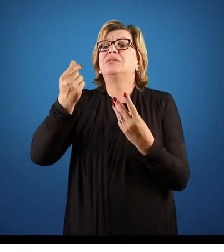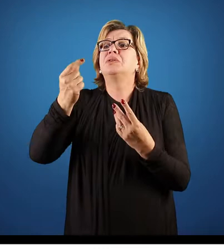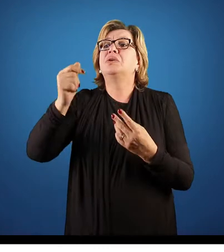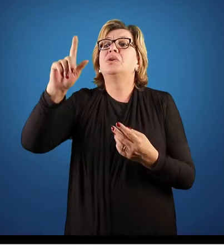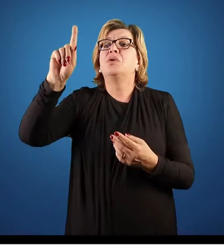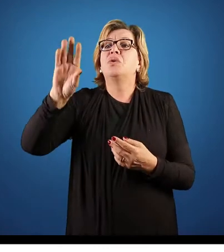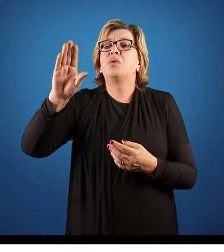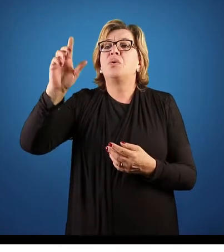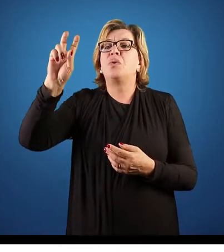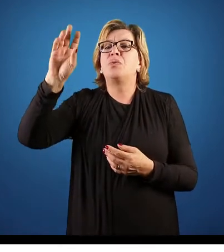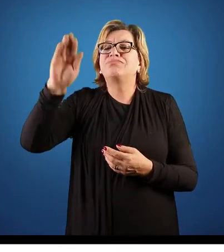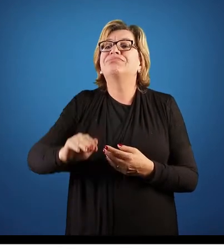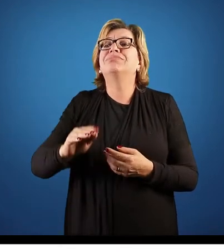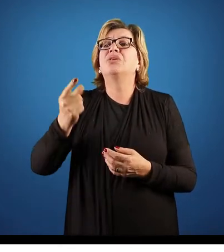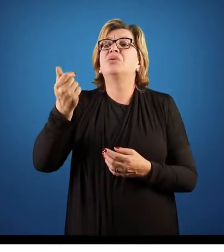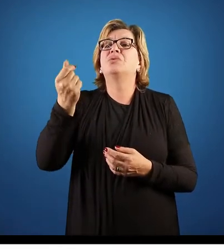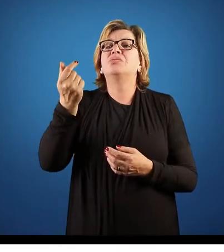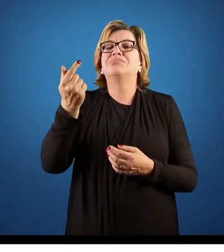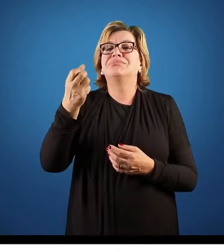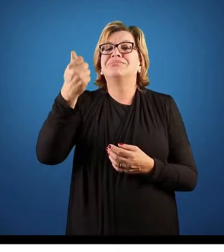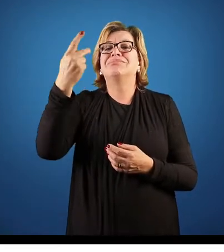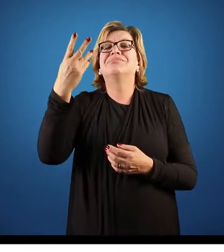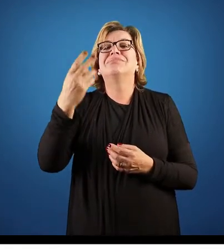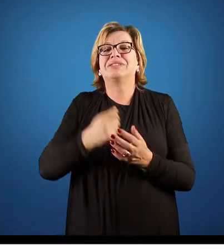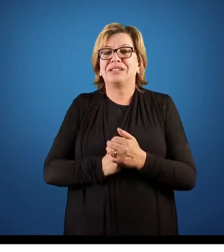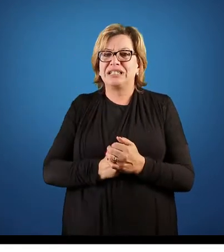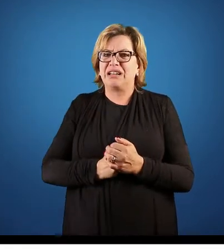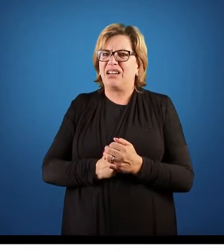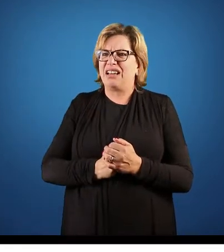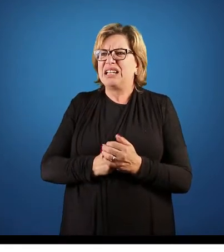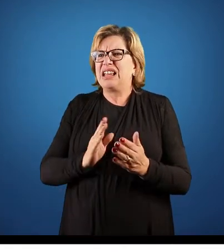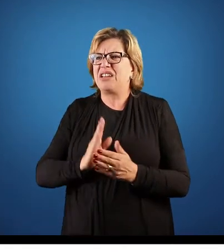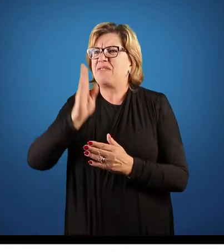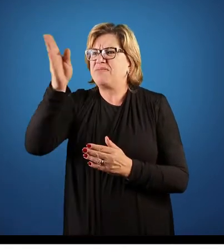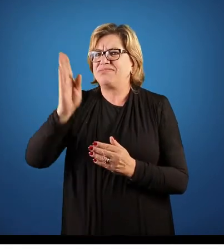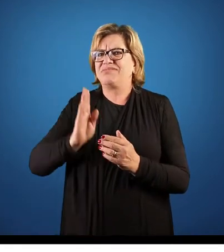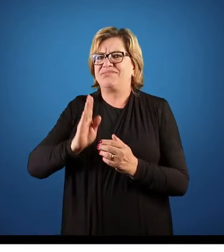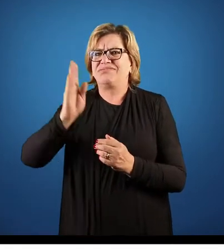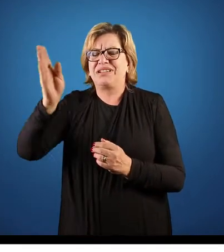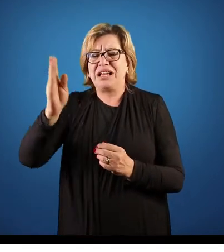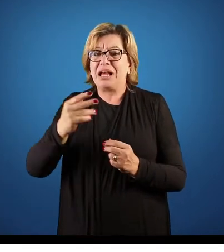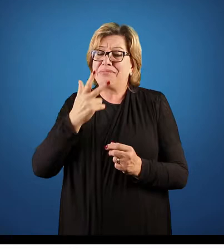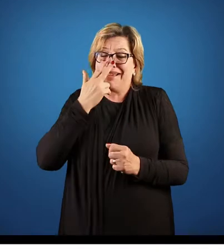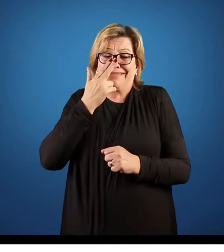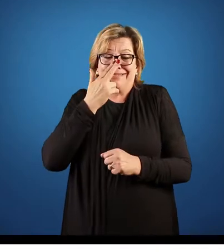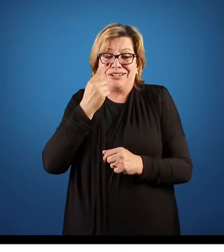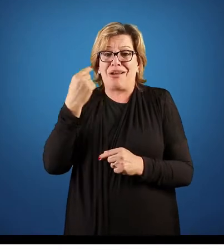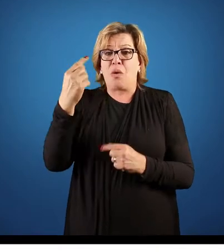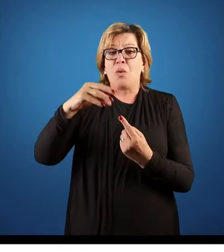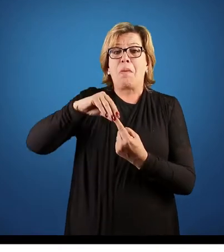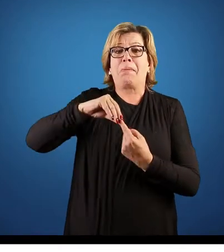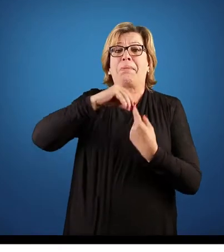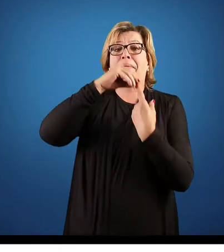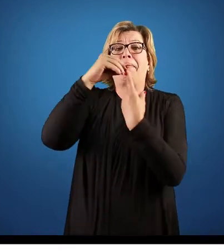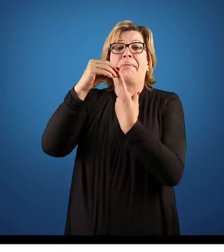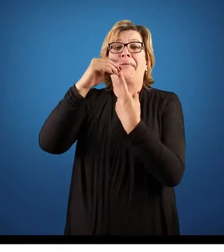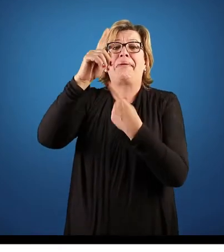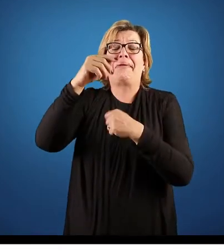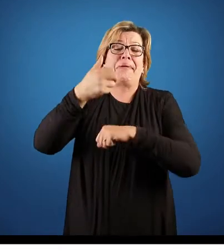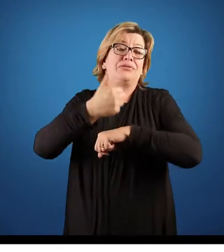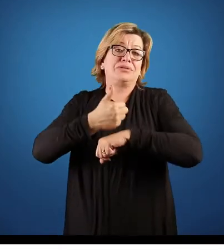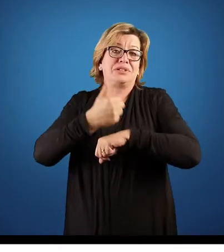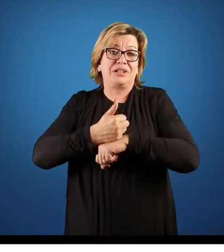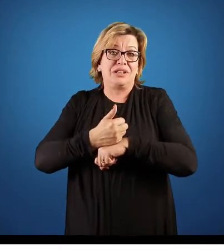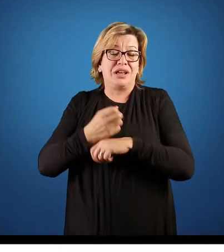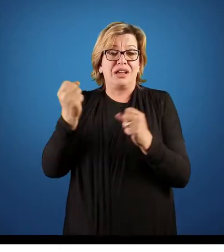de novo atrás do gênero o que acontece é uma instituição que está totalmente centralizado na figura do gerente ele poderia ter centralizado